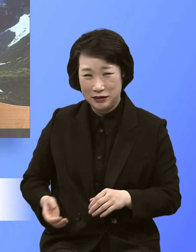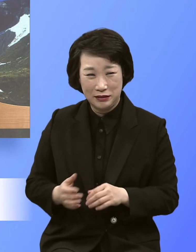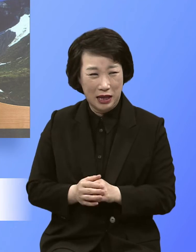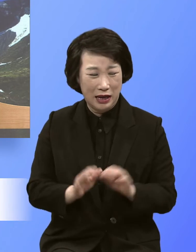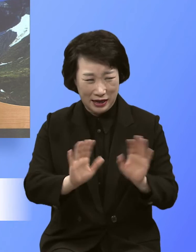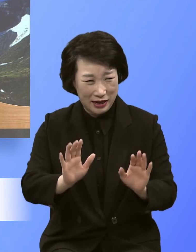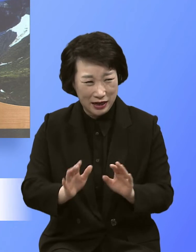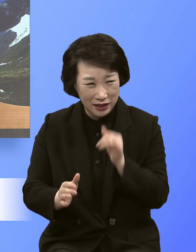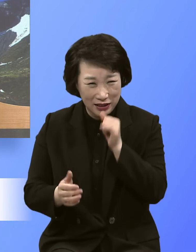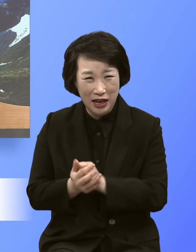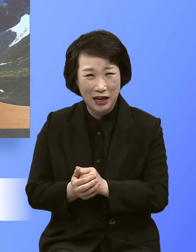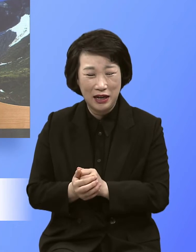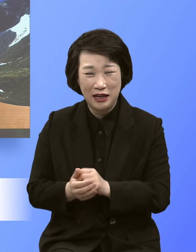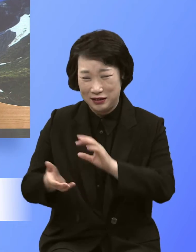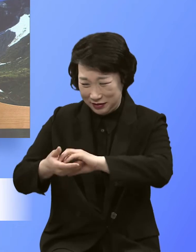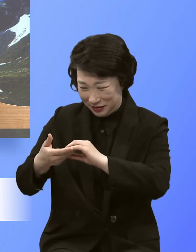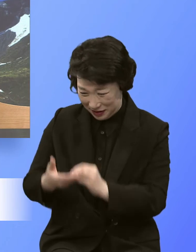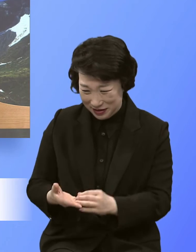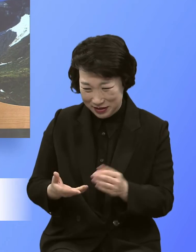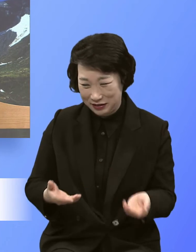내 책상 앞에 놔뒀어요.